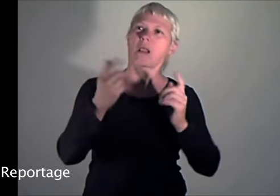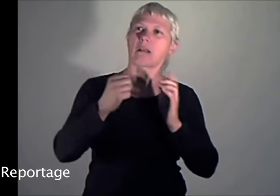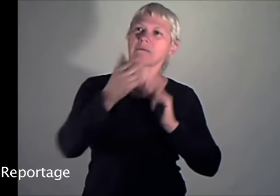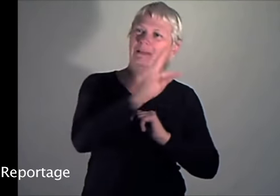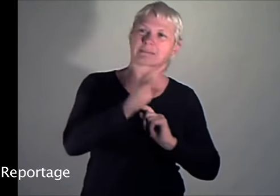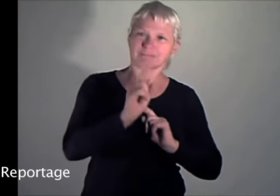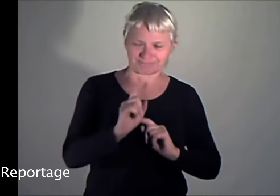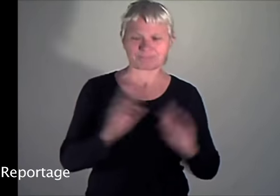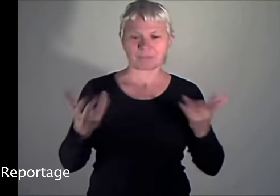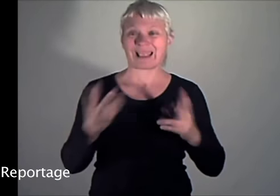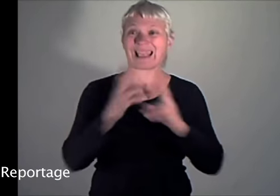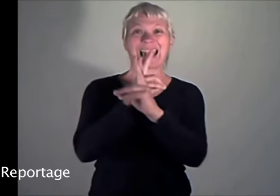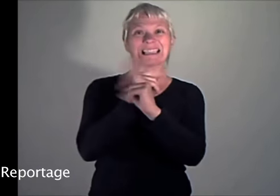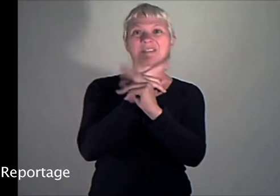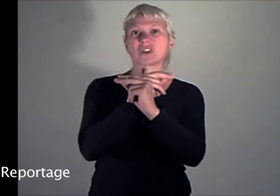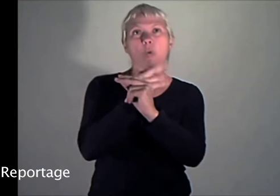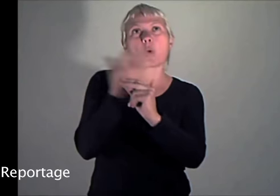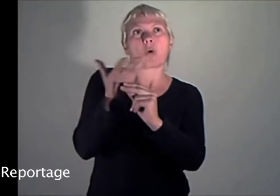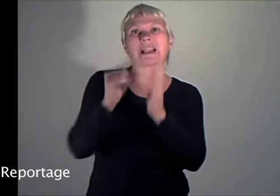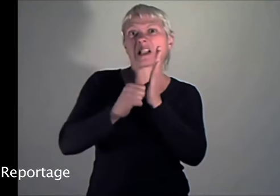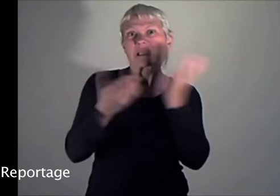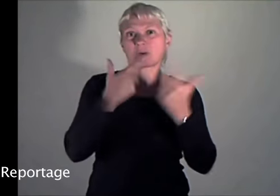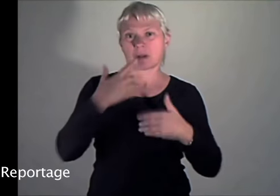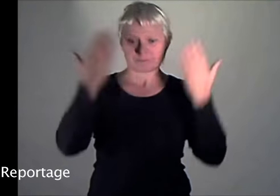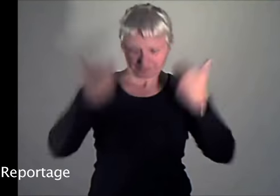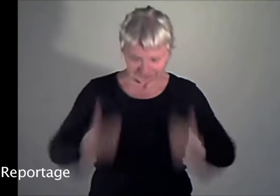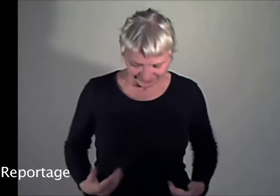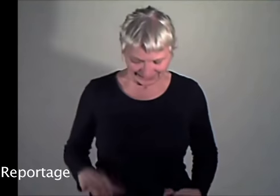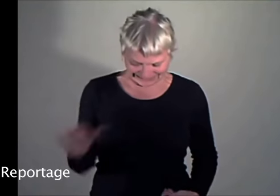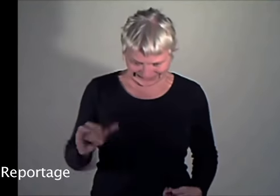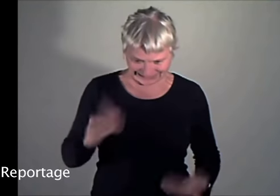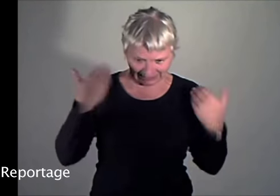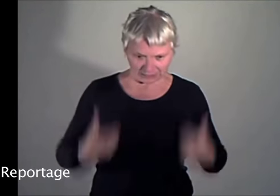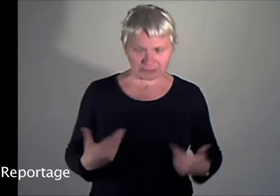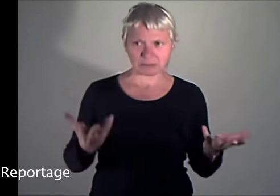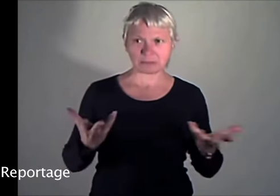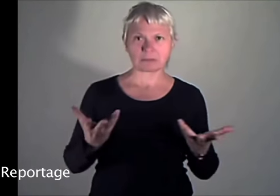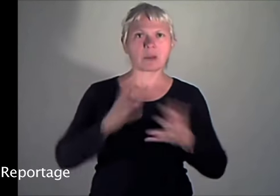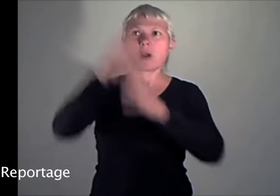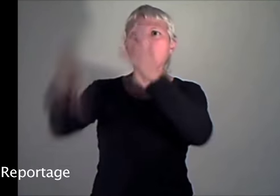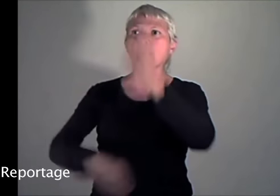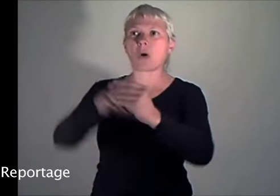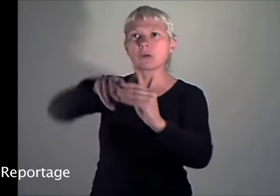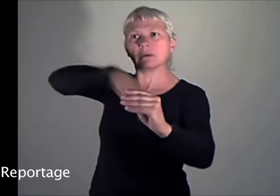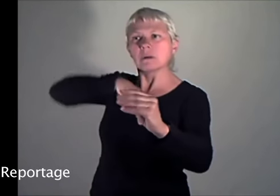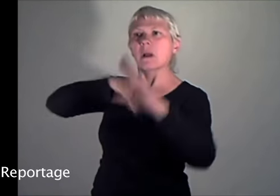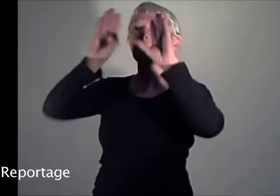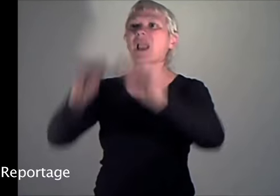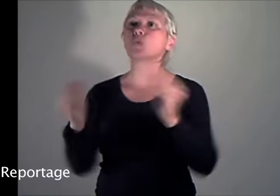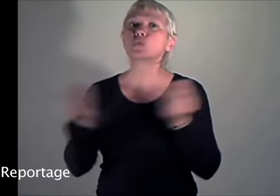quelle est notre place dans le monde, où est-ce qu'on est à l'aise, on grandit, on rencontre des gens, on se sent bien à